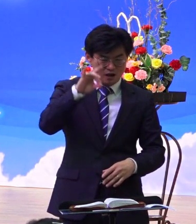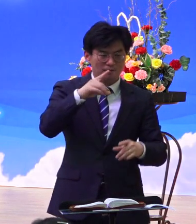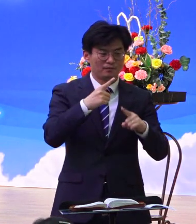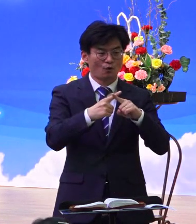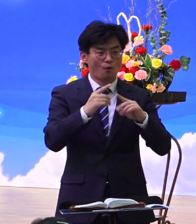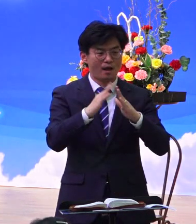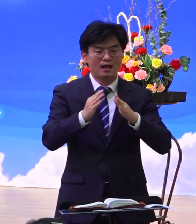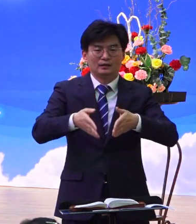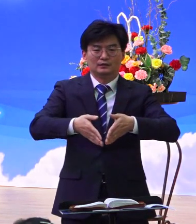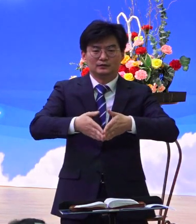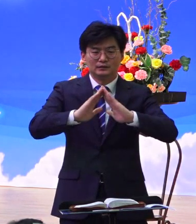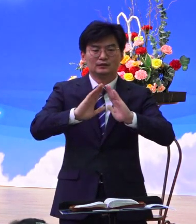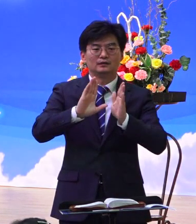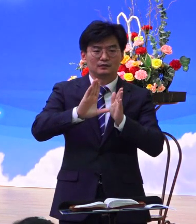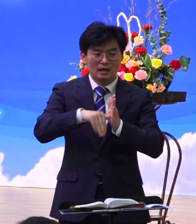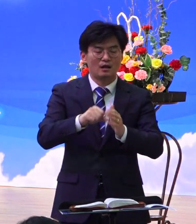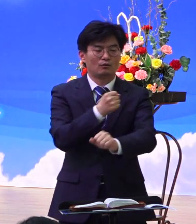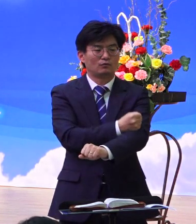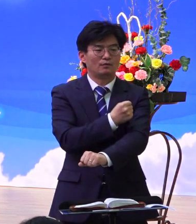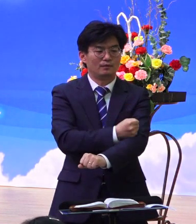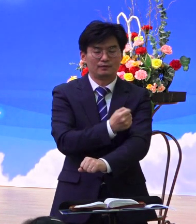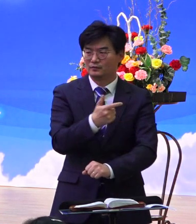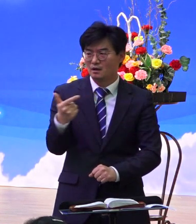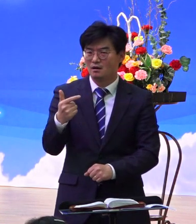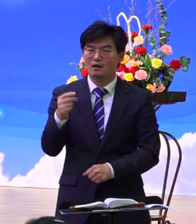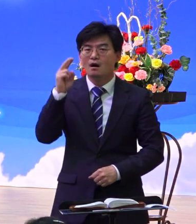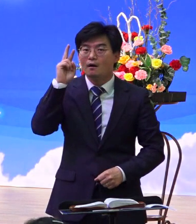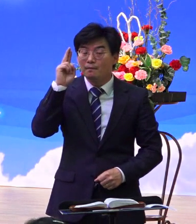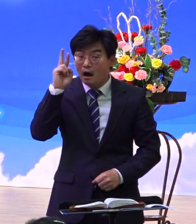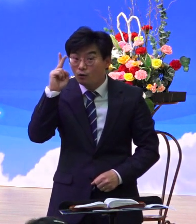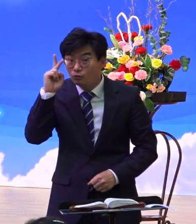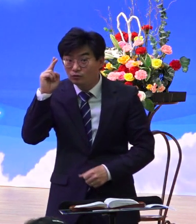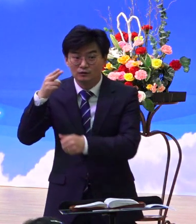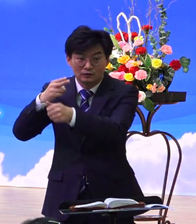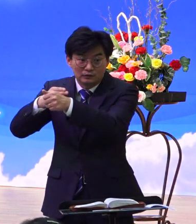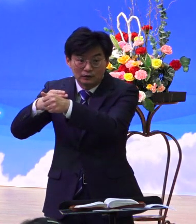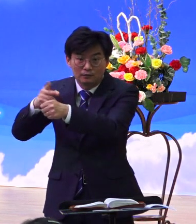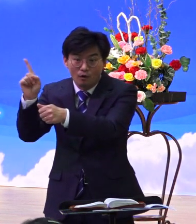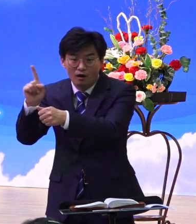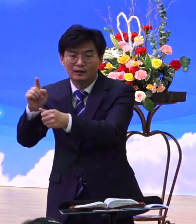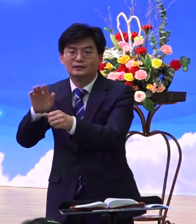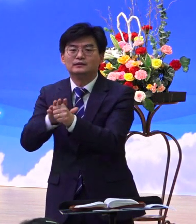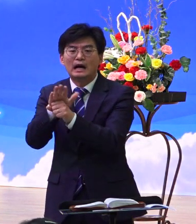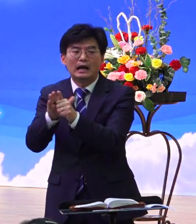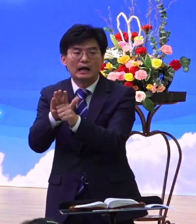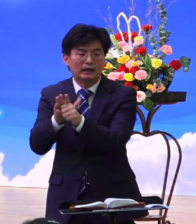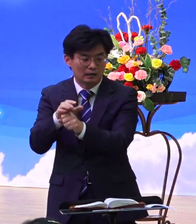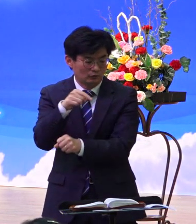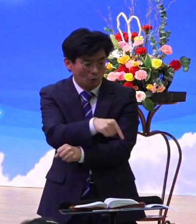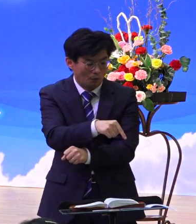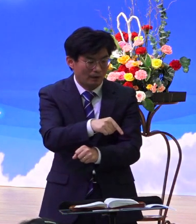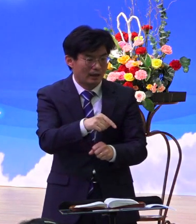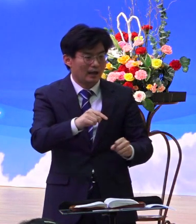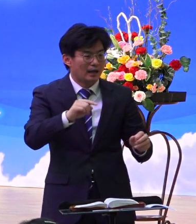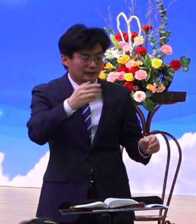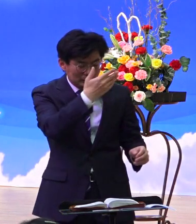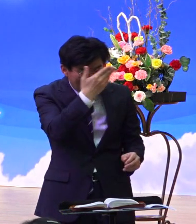하나님께 쓰임받았습니다. 바울이 얼마나 디모데를 사랑했었는지 여러분 잘 아실 겁니다. 성경의 여러